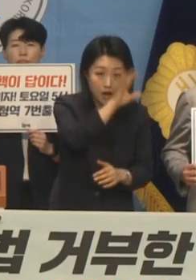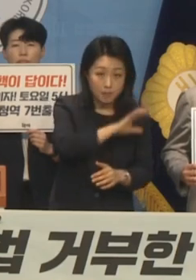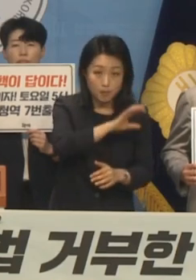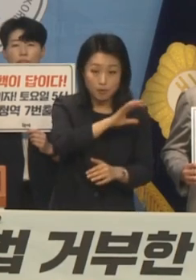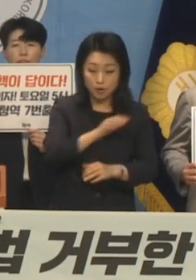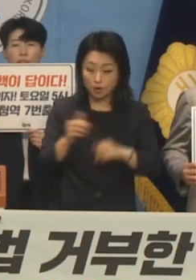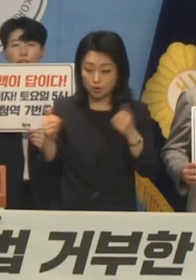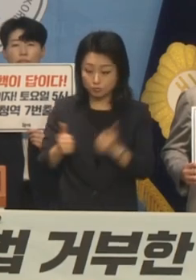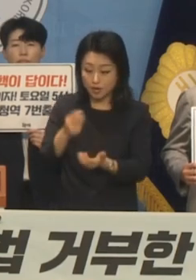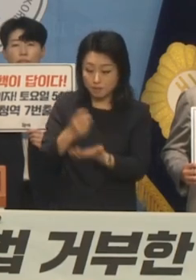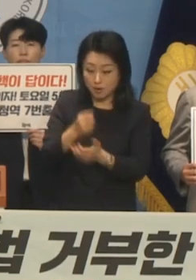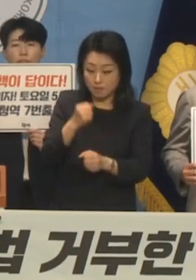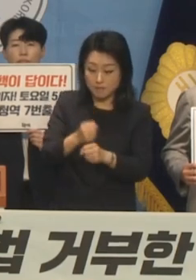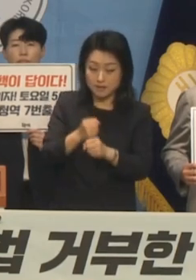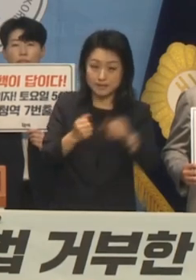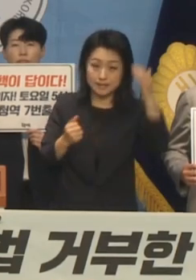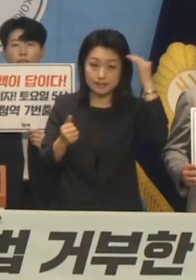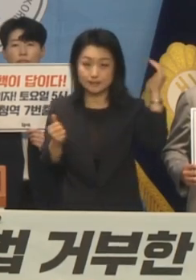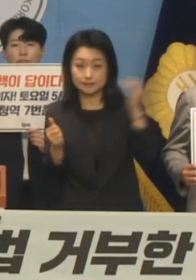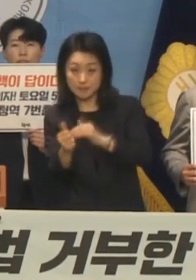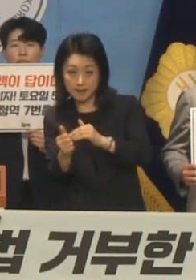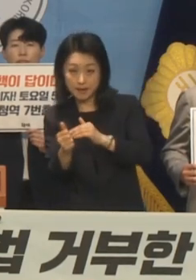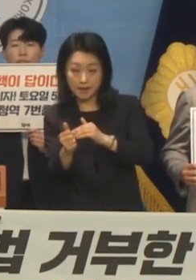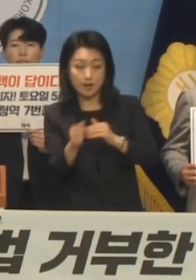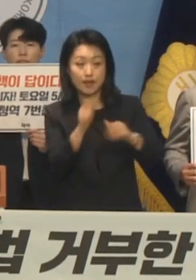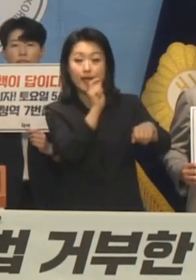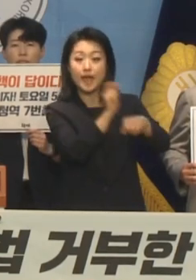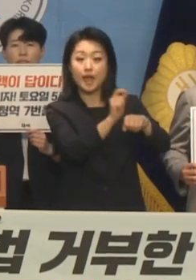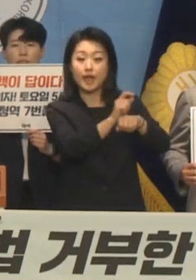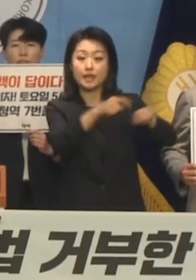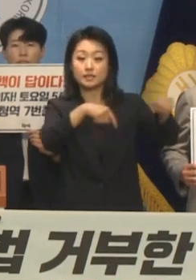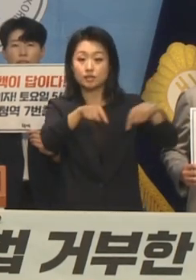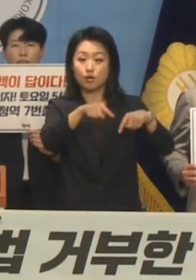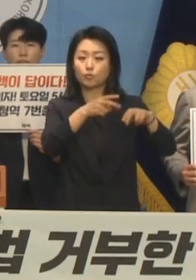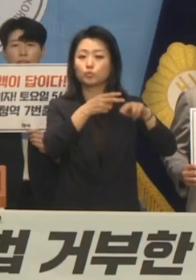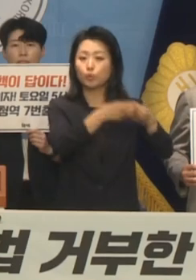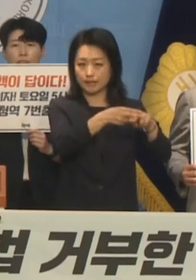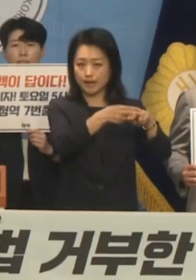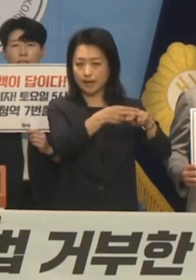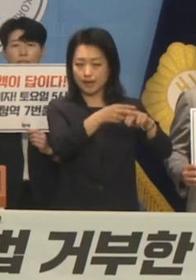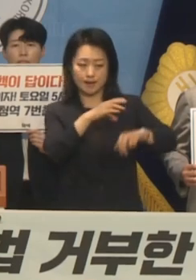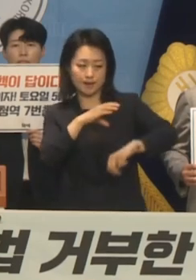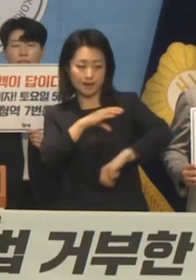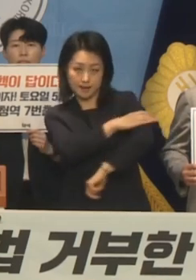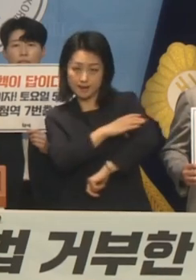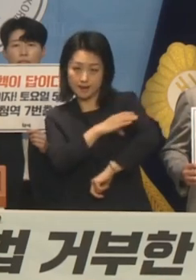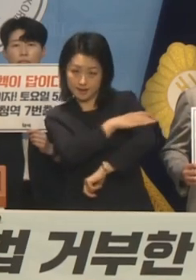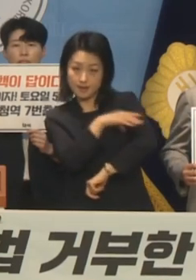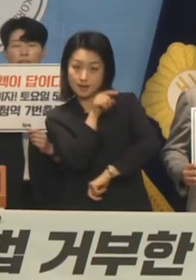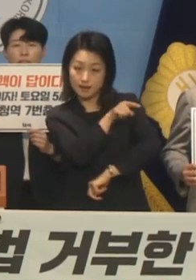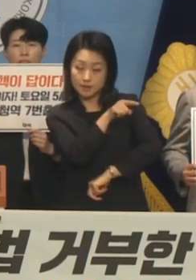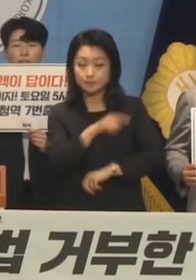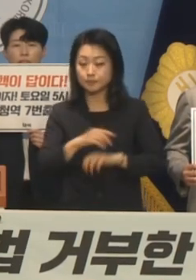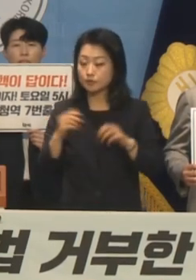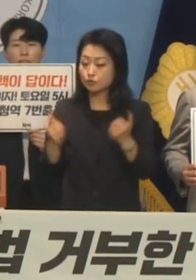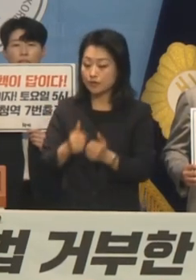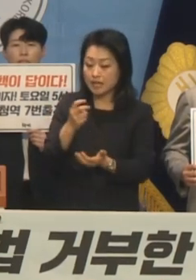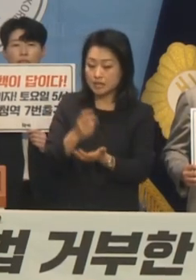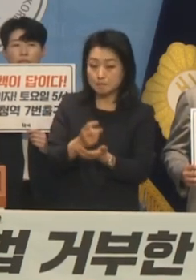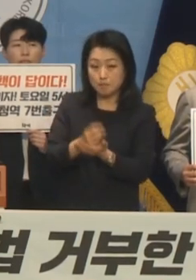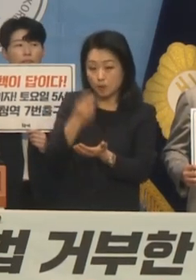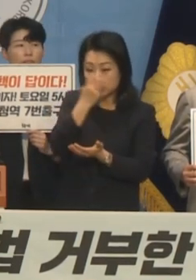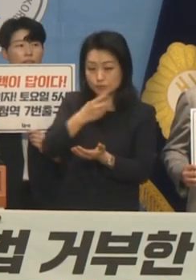입법권 침해이자 행정 독재입니다. 국회 입법조사처에서도 국회에서